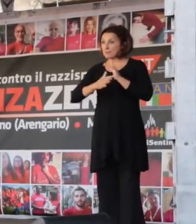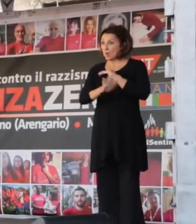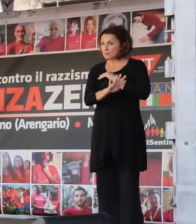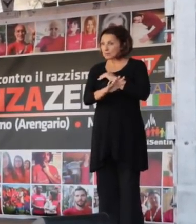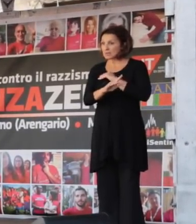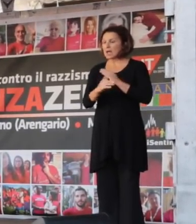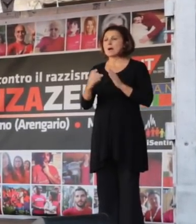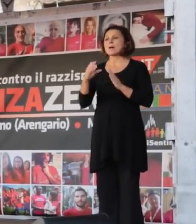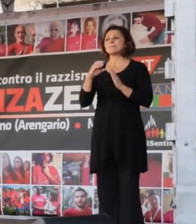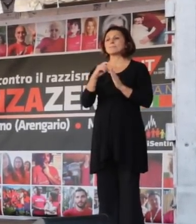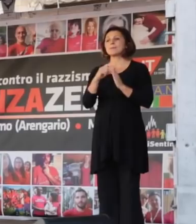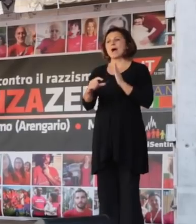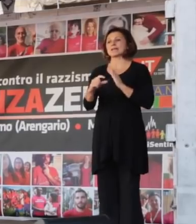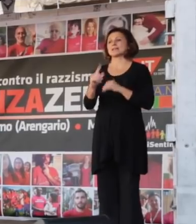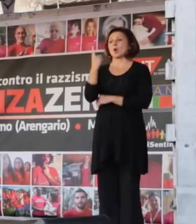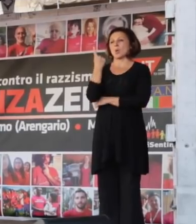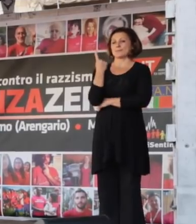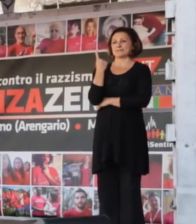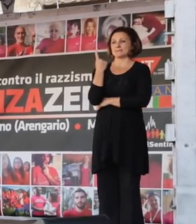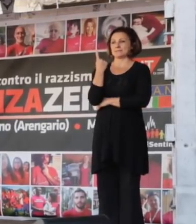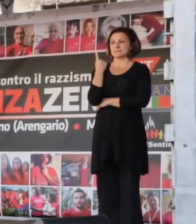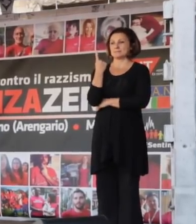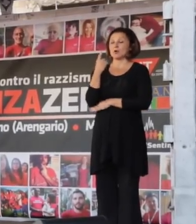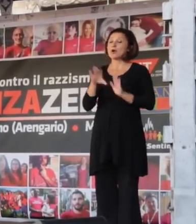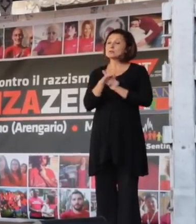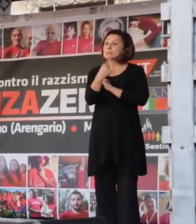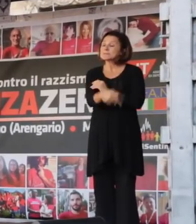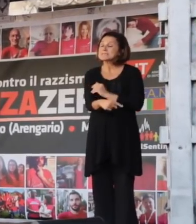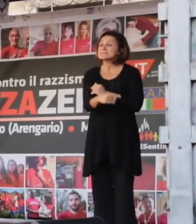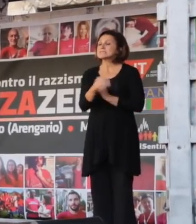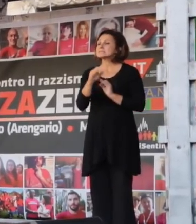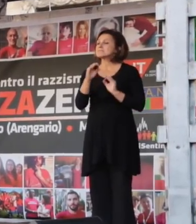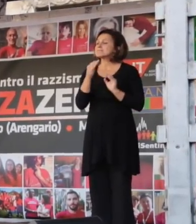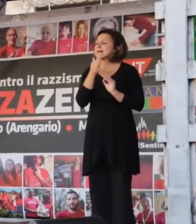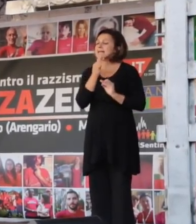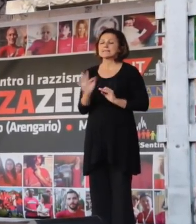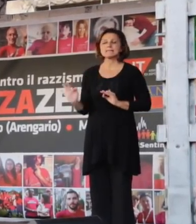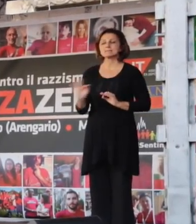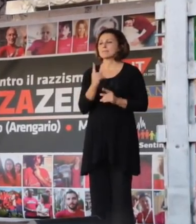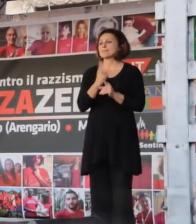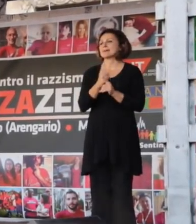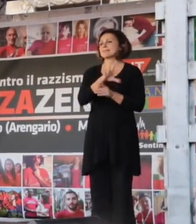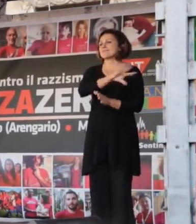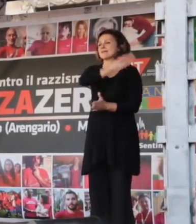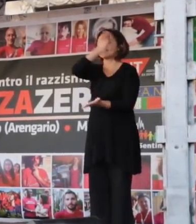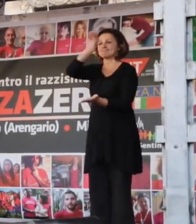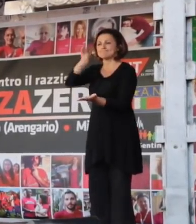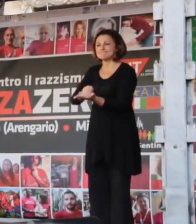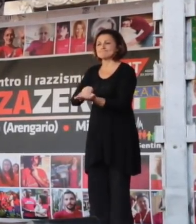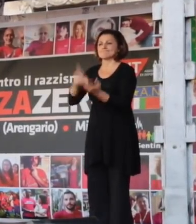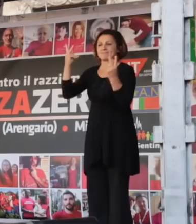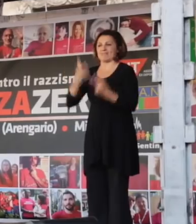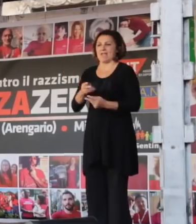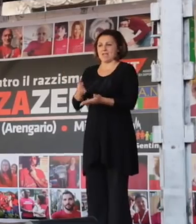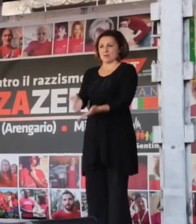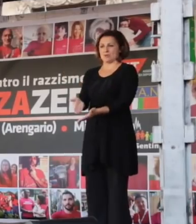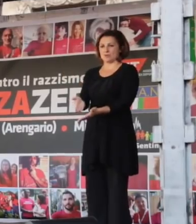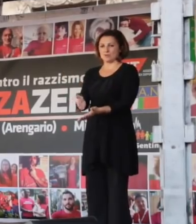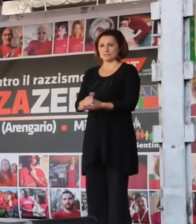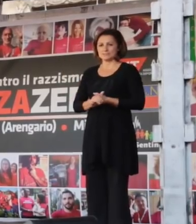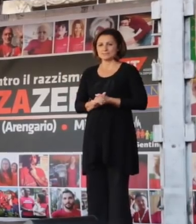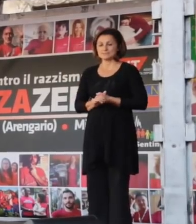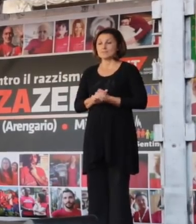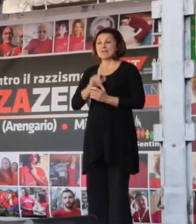che è la più bella del mondo purché integralmente attuata. La lezione della